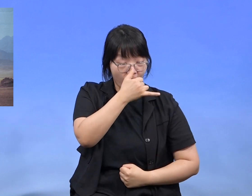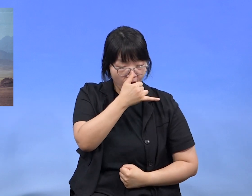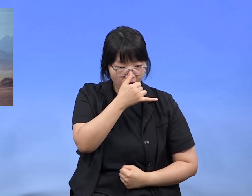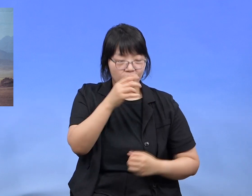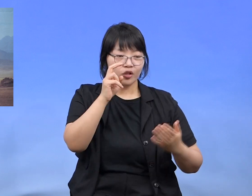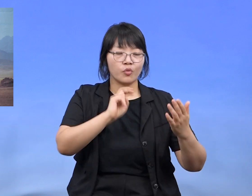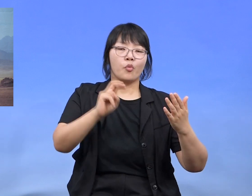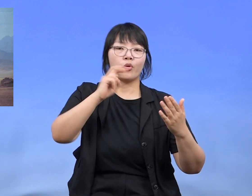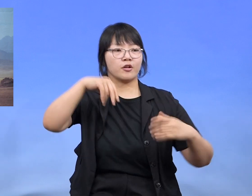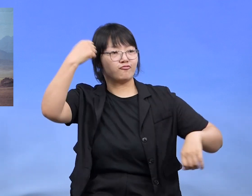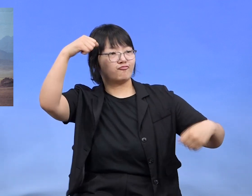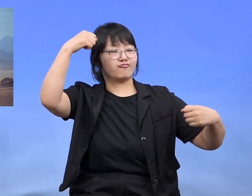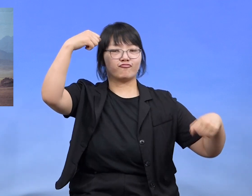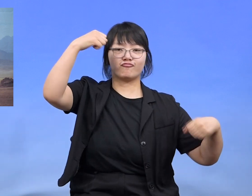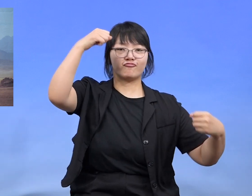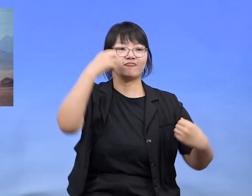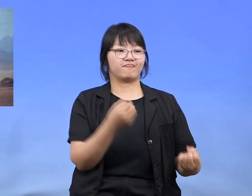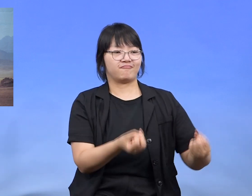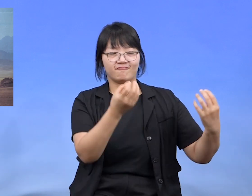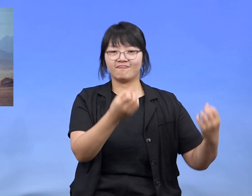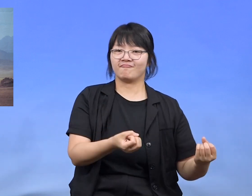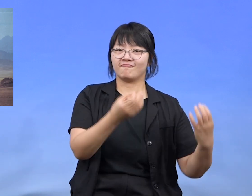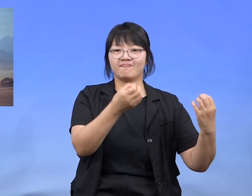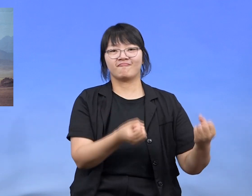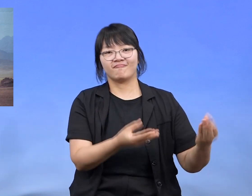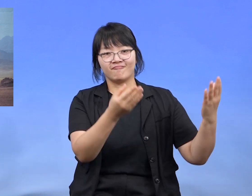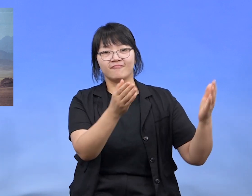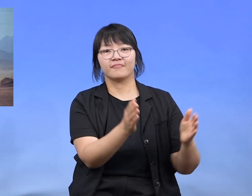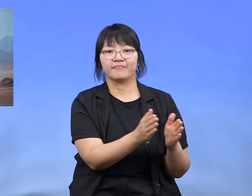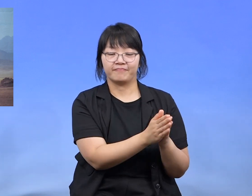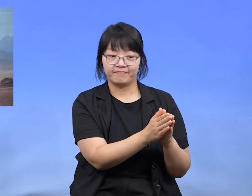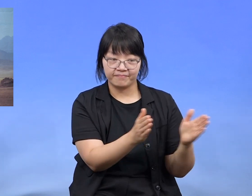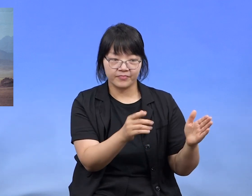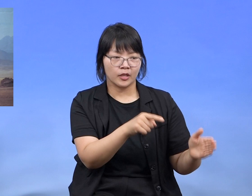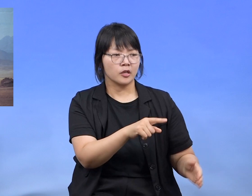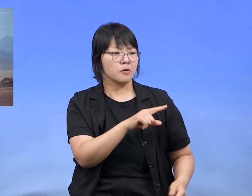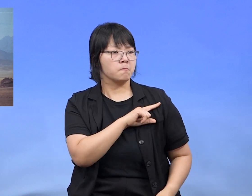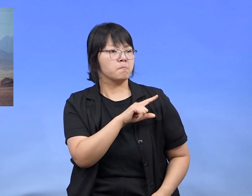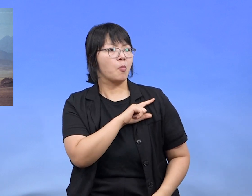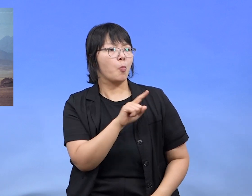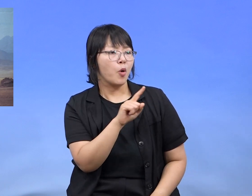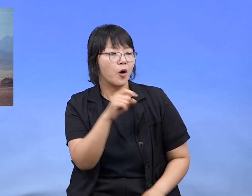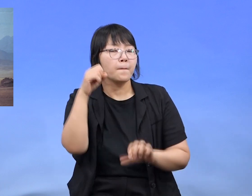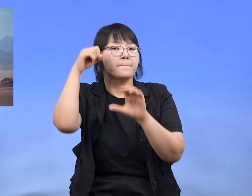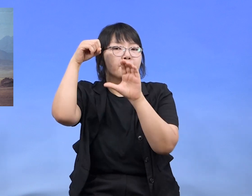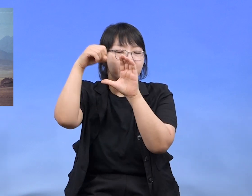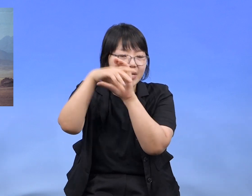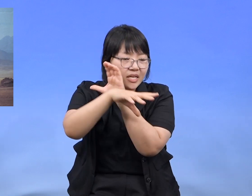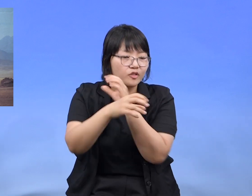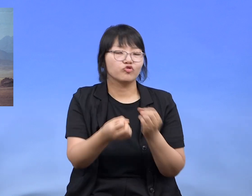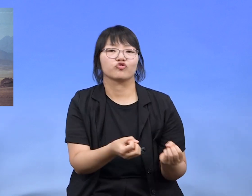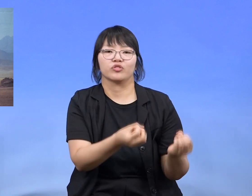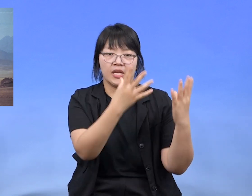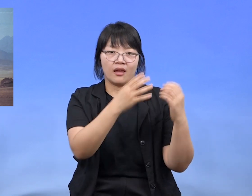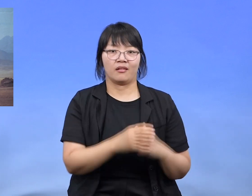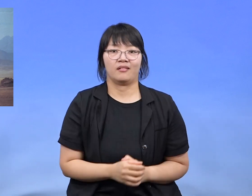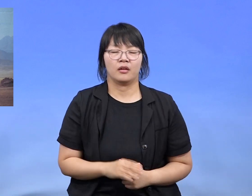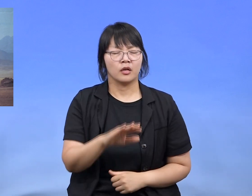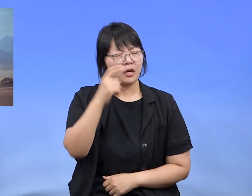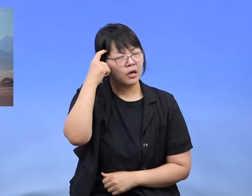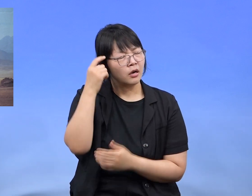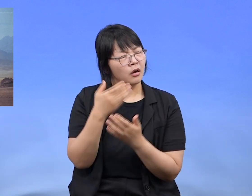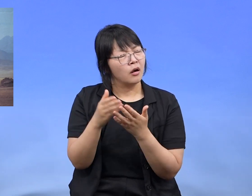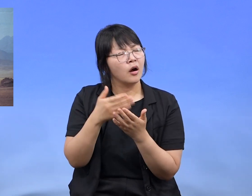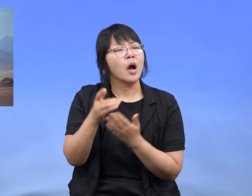춤이 시작되고 축제가 벌어집니다. 이 축제를 빛의 축제라고 부르는 것입니다. 여러분 상상해 보세요.